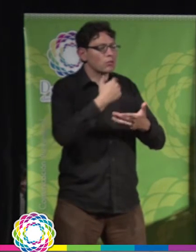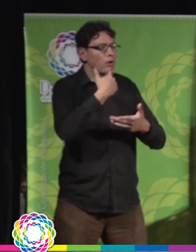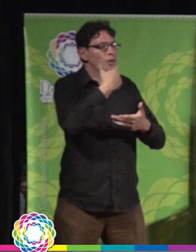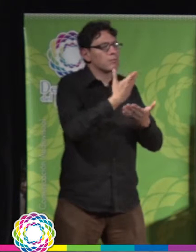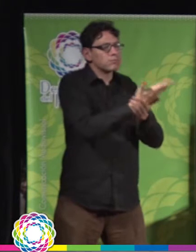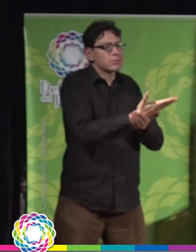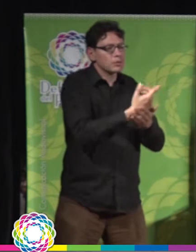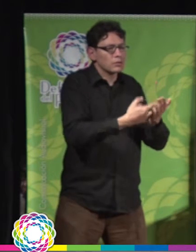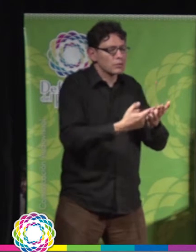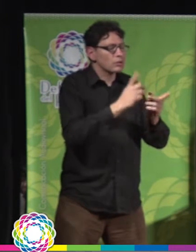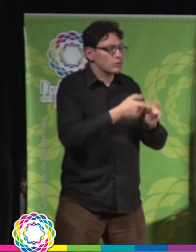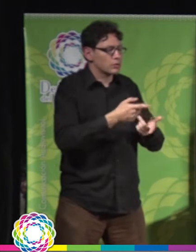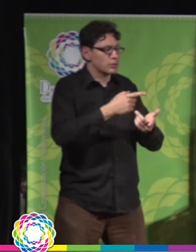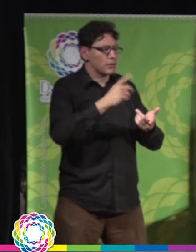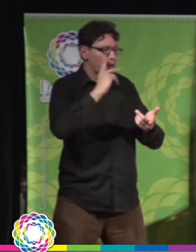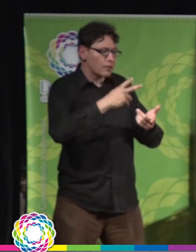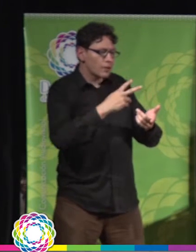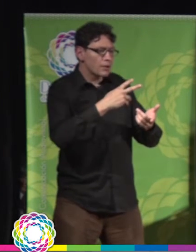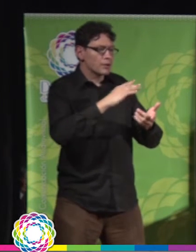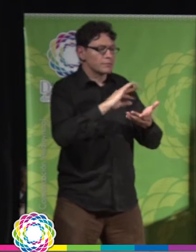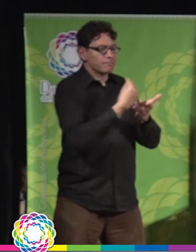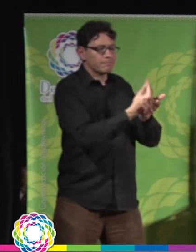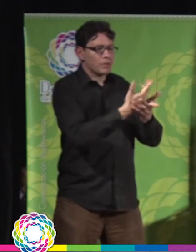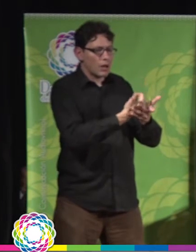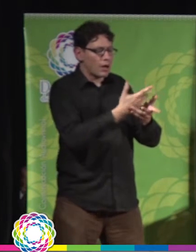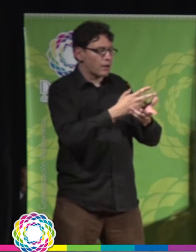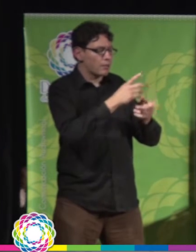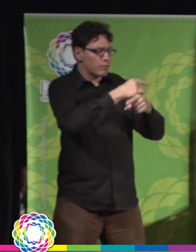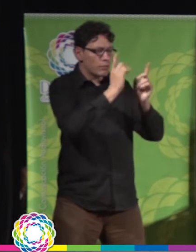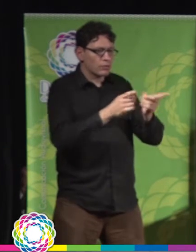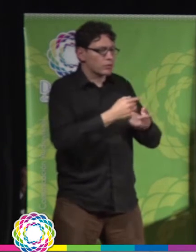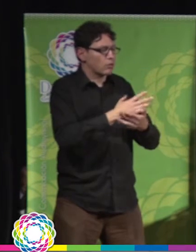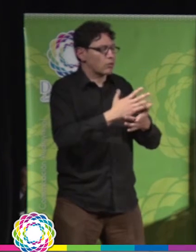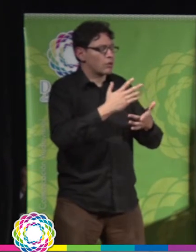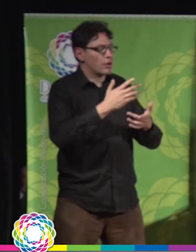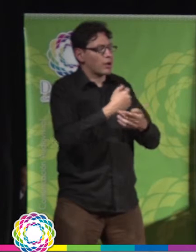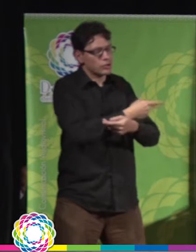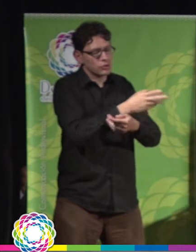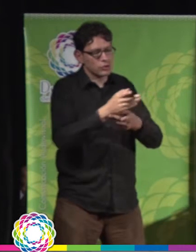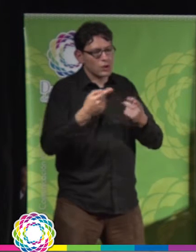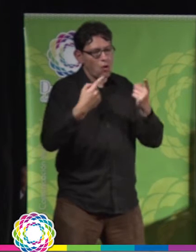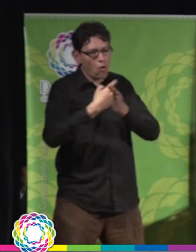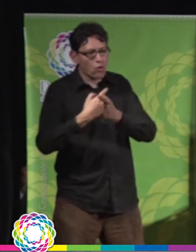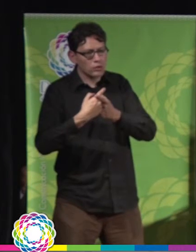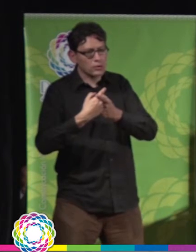planteado como una cuestión que daña a la sociedad, ¿sí?, sin